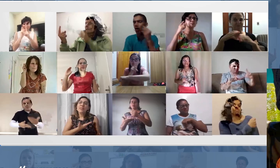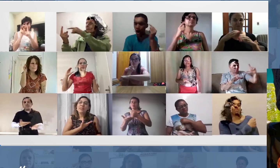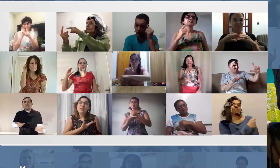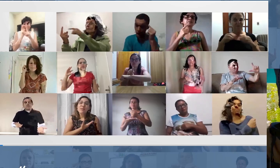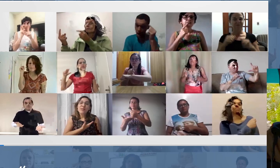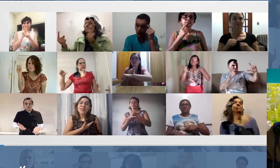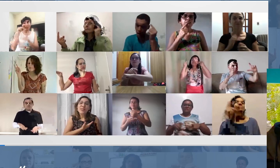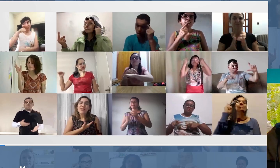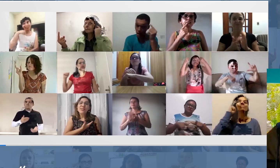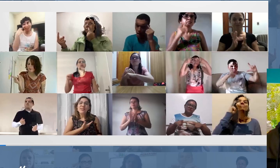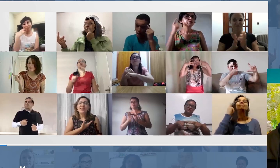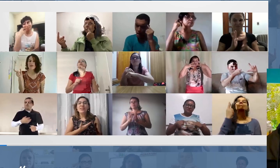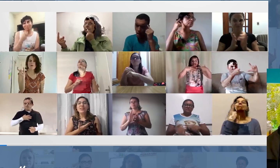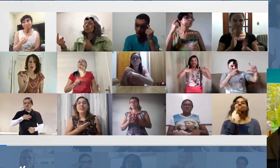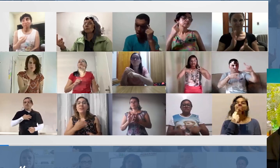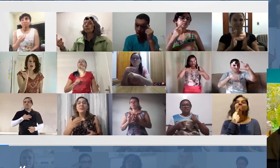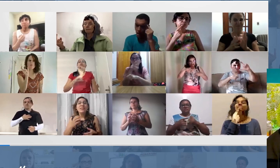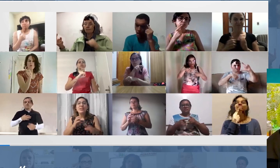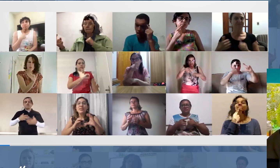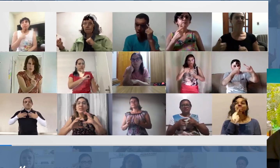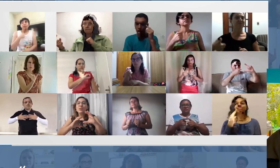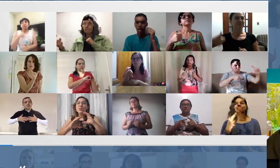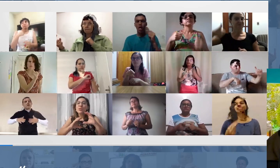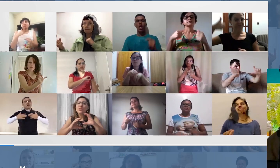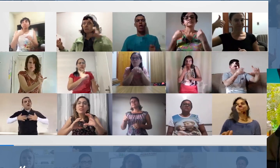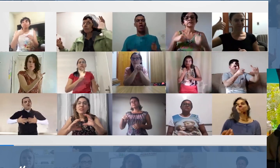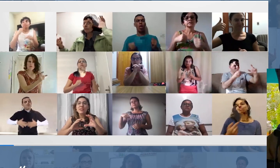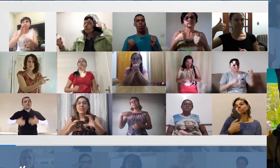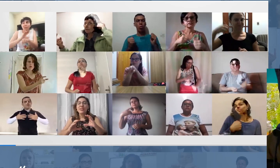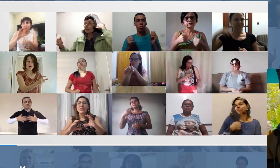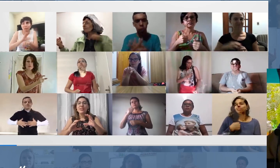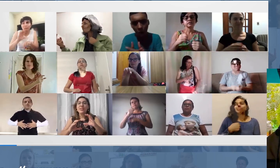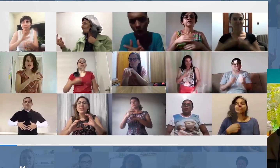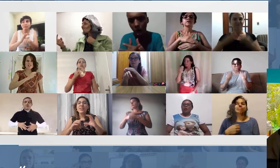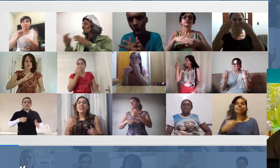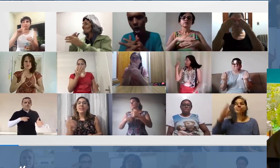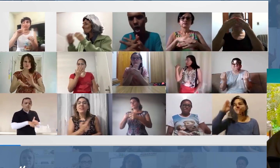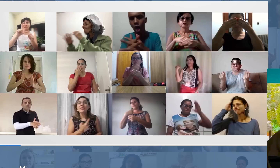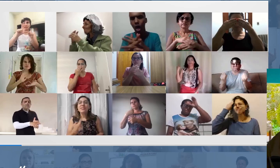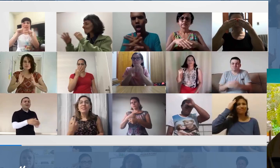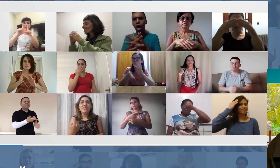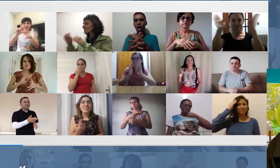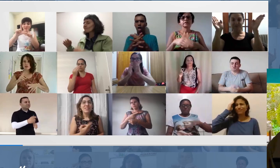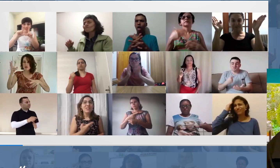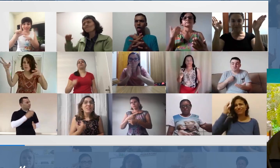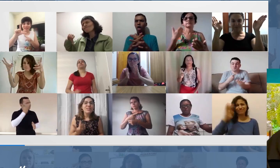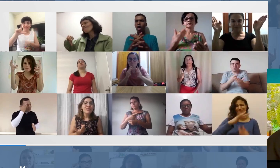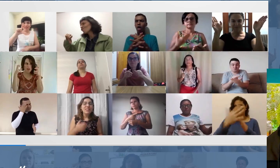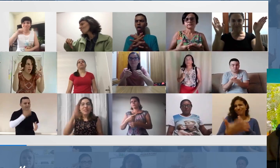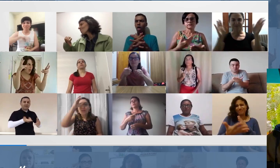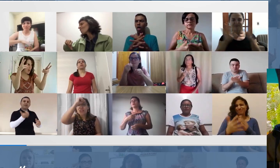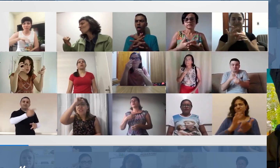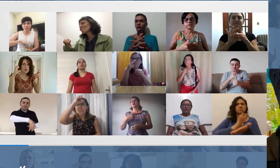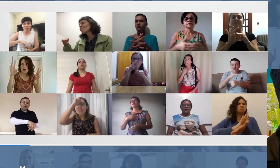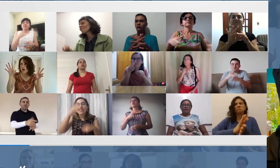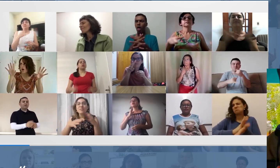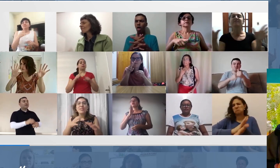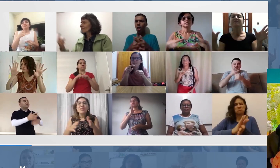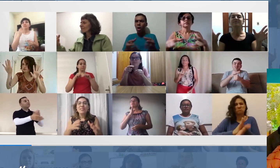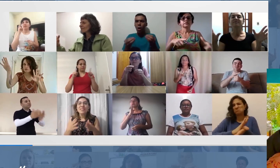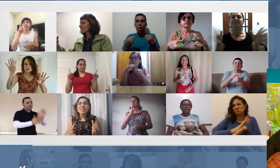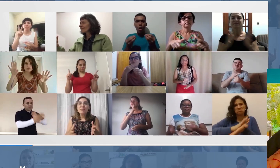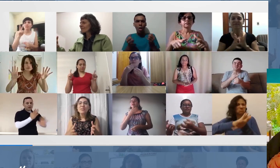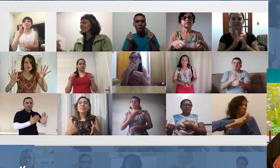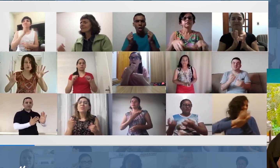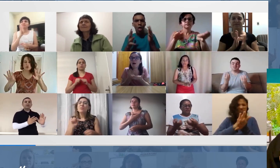Libras, qualquer pessoa consegue. E aí eu comecei a testar isso. E eu fui aplicando. Aí foi a época que eu